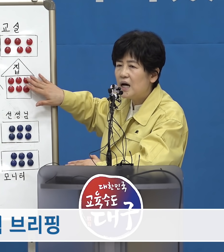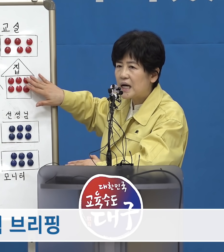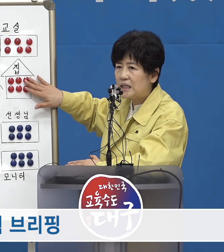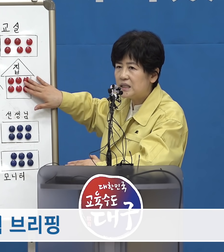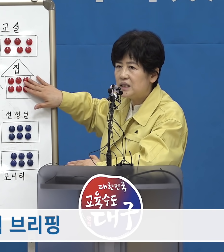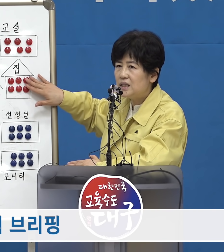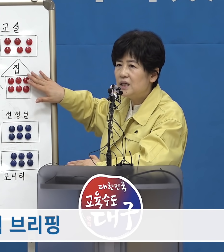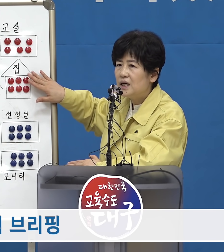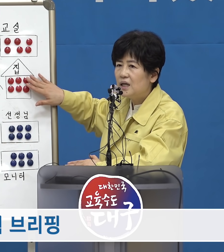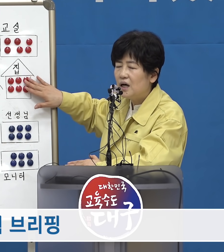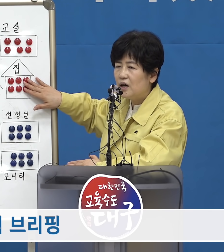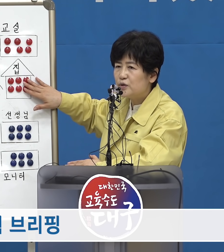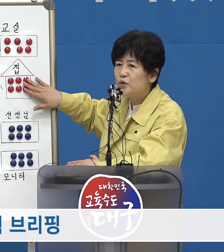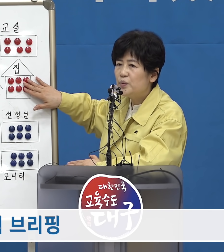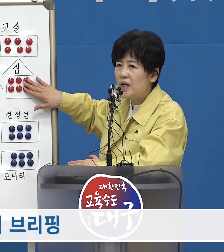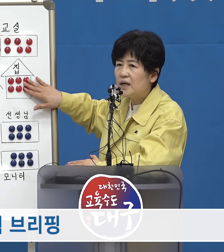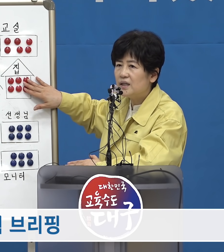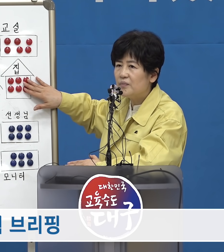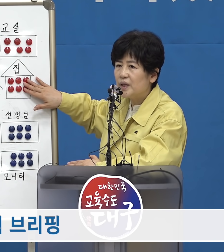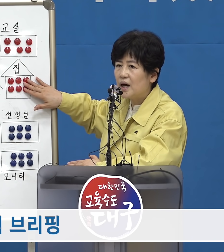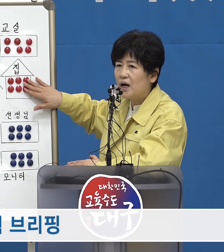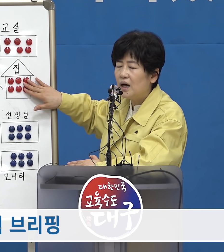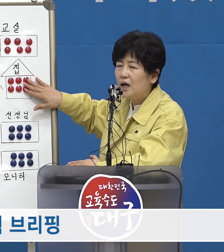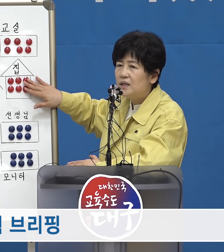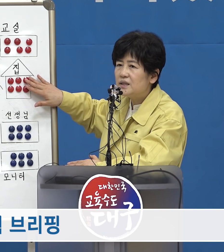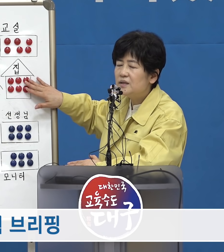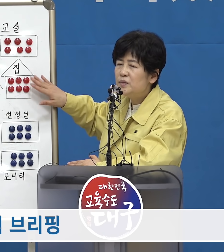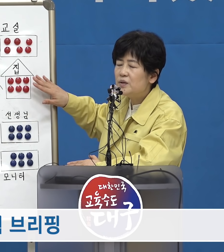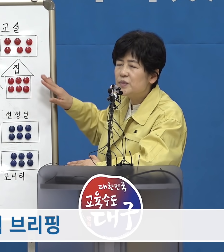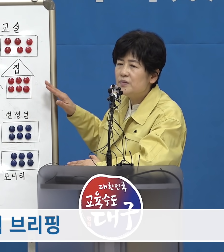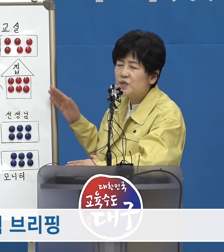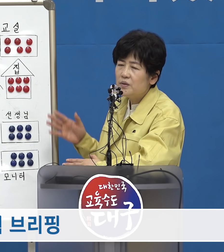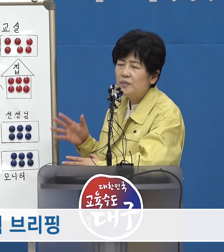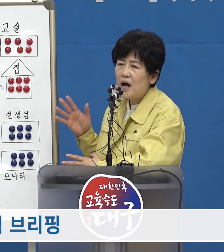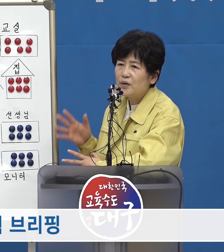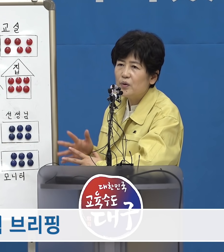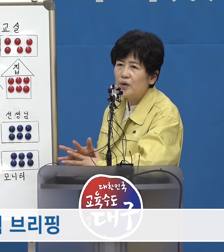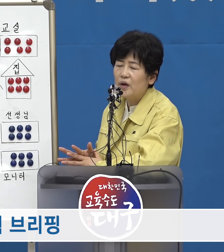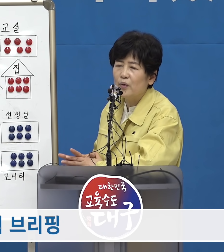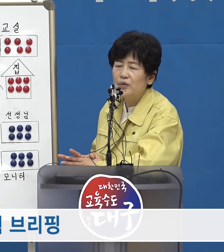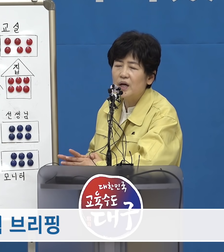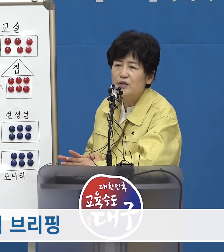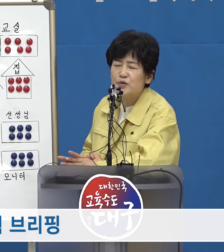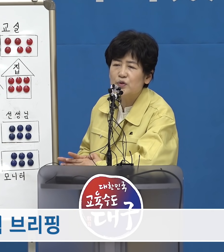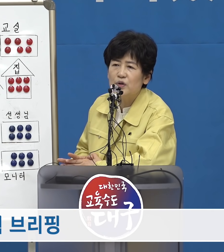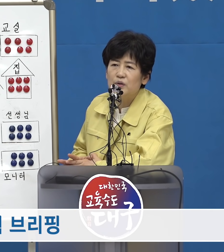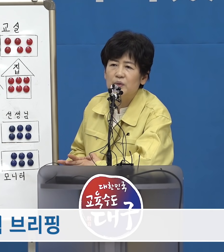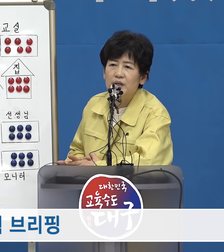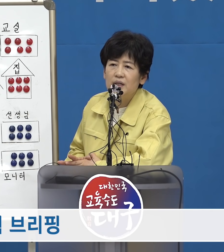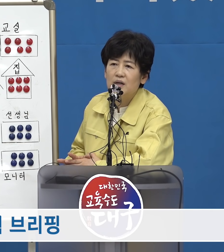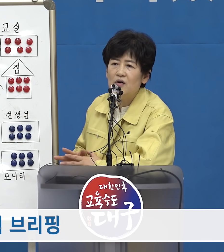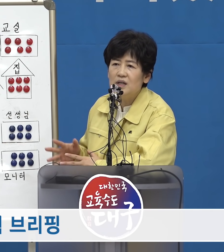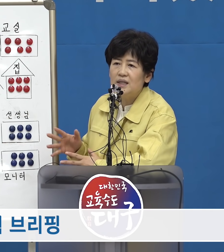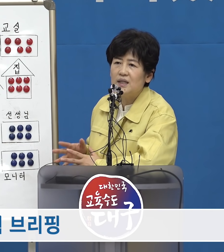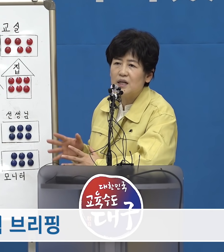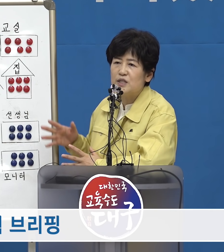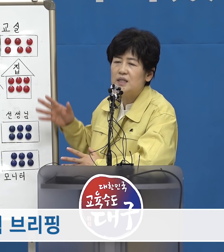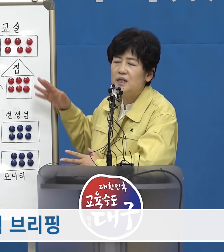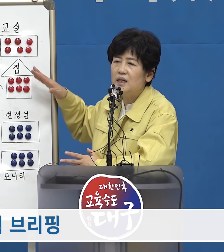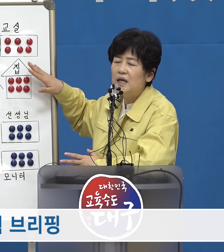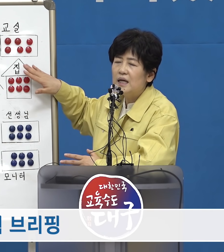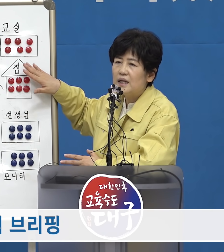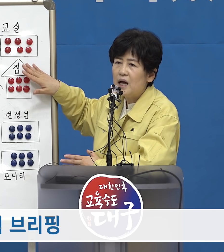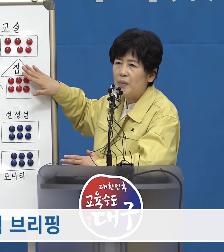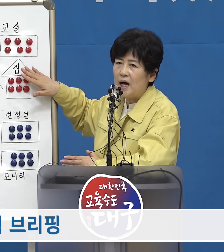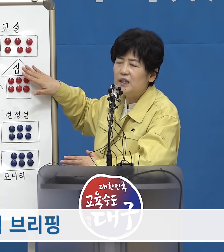방식과 같이 수업을 하게 됩니다. 지금 점점점 학교의 온라인 수업의 퀄리티나